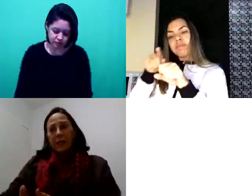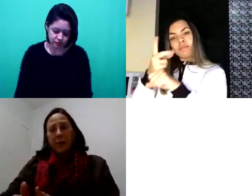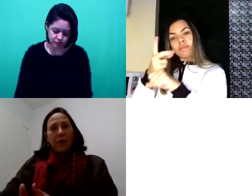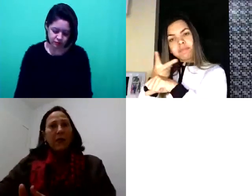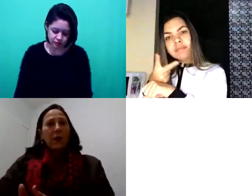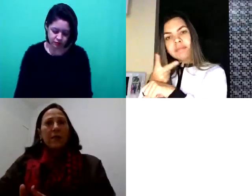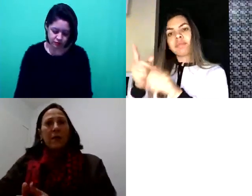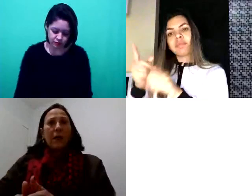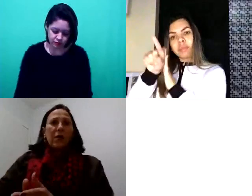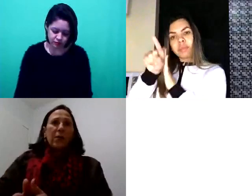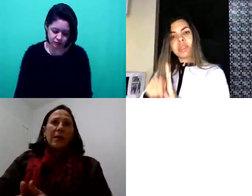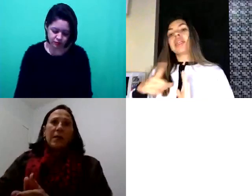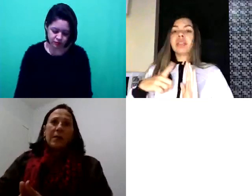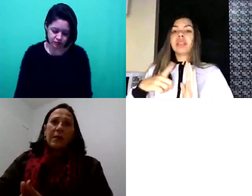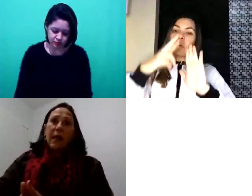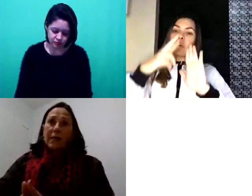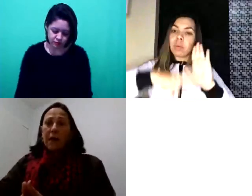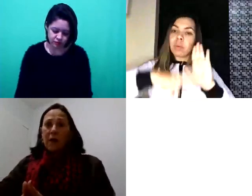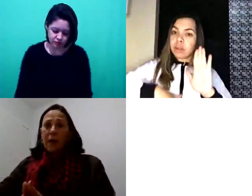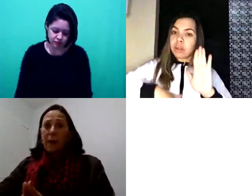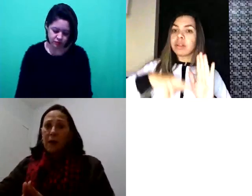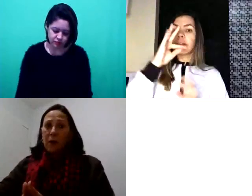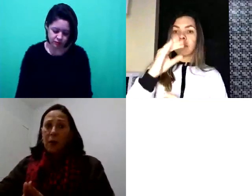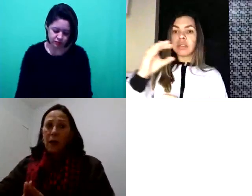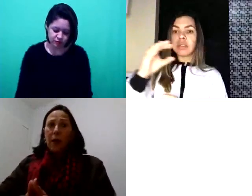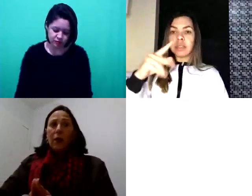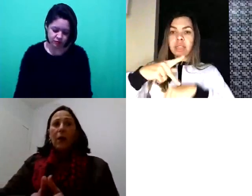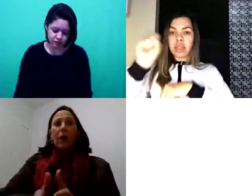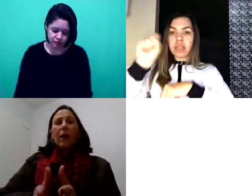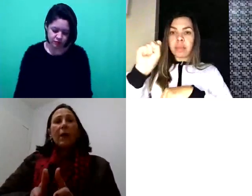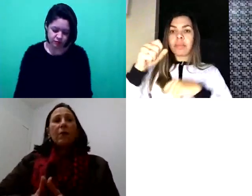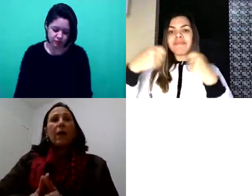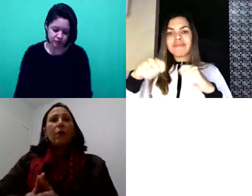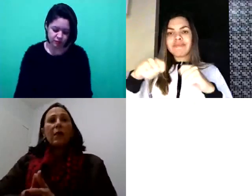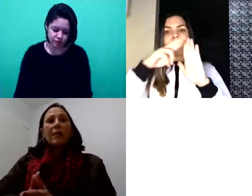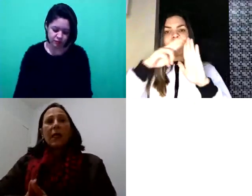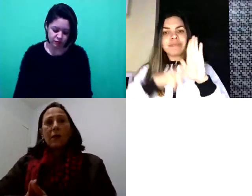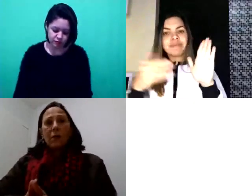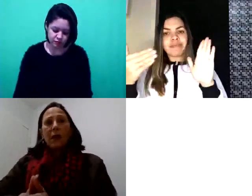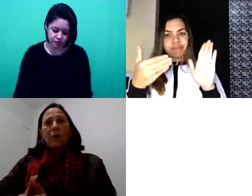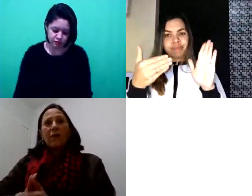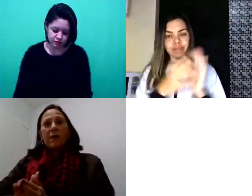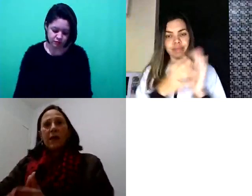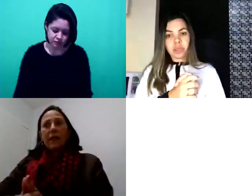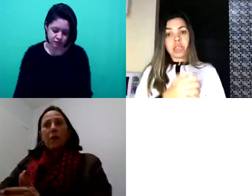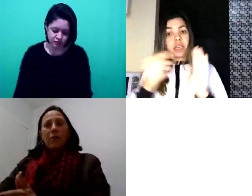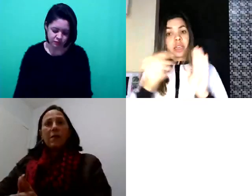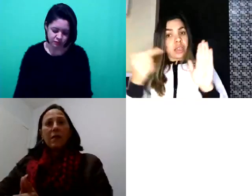TCC da pós-graduação e que a gente precisa seguir esse regulamento. E o regulamento da Unicentro, que é a universidade a qual nós